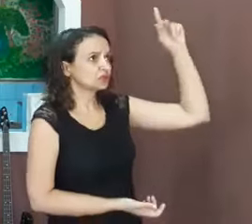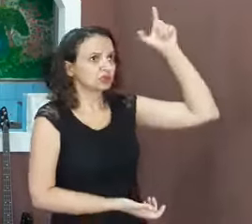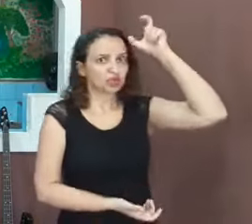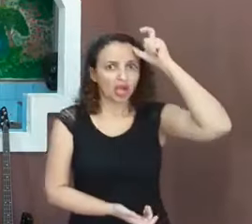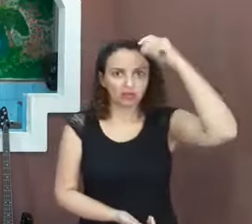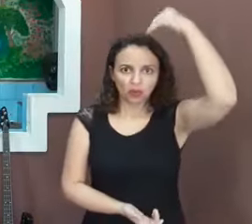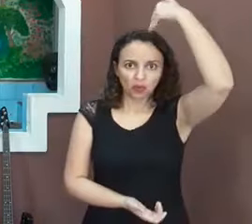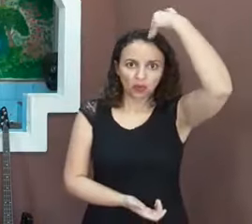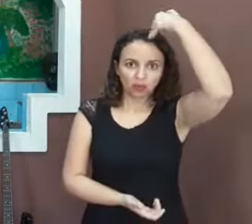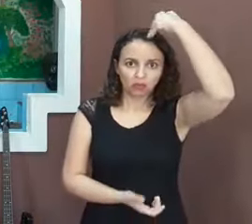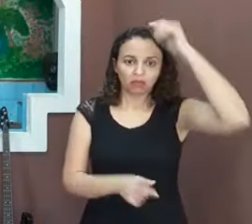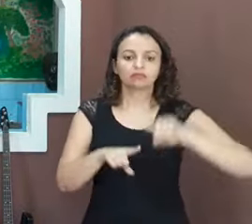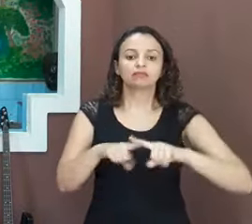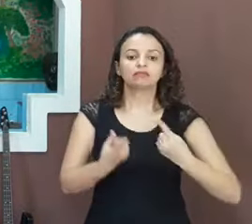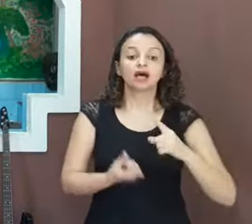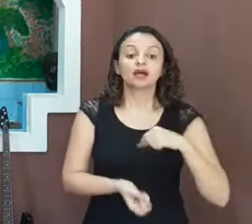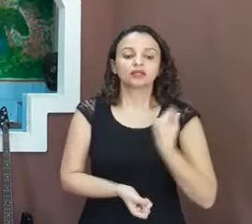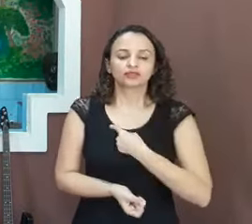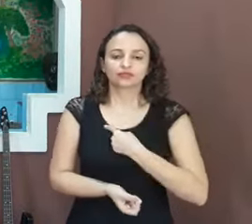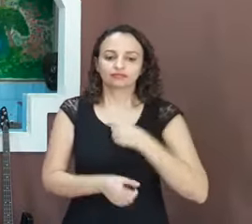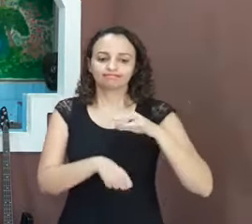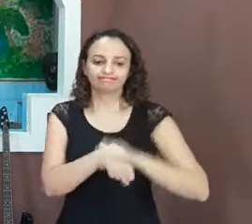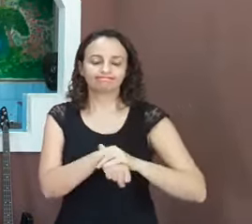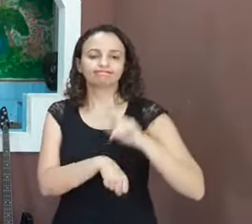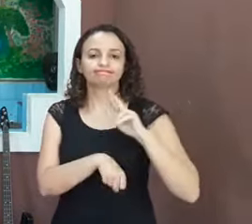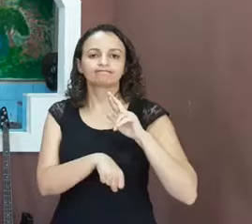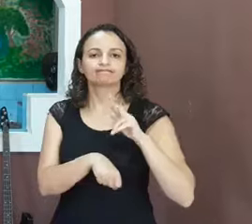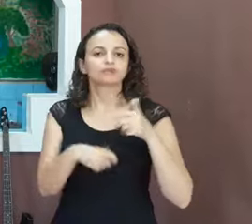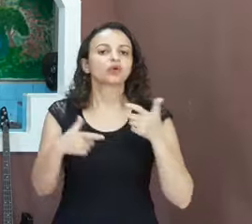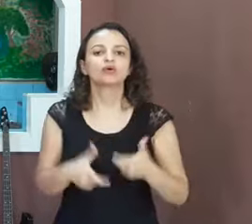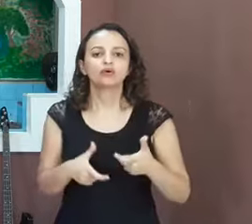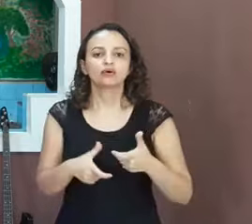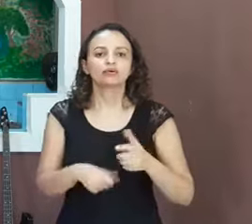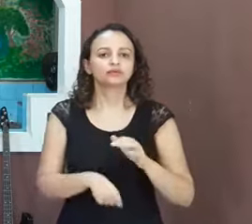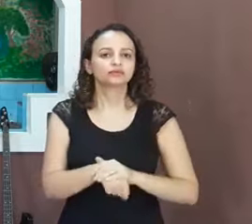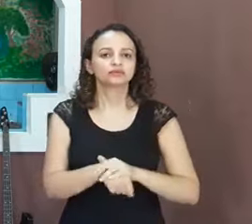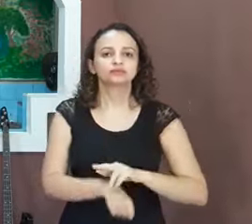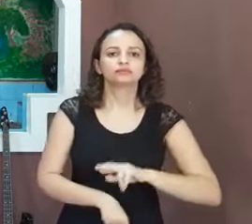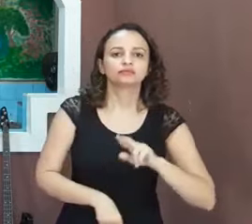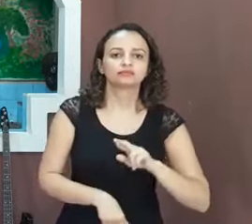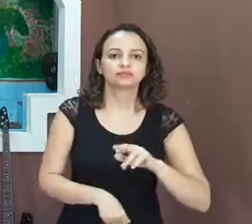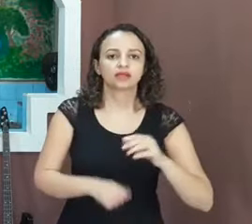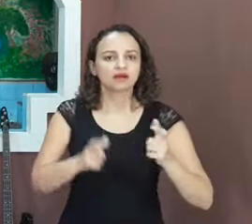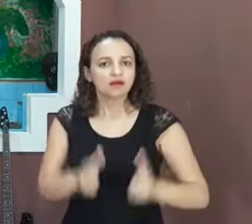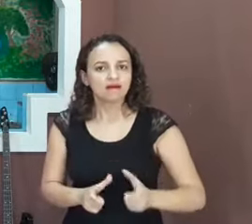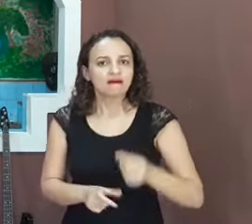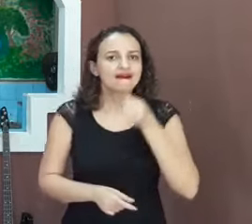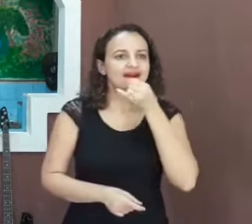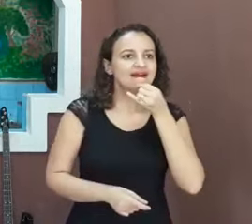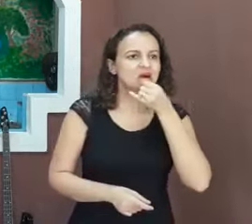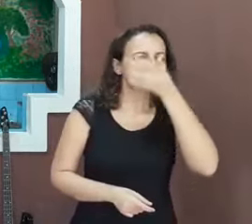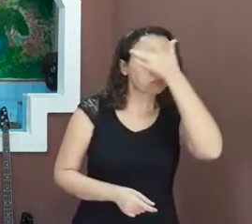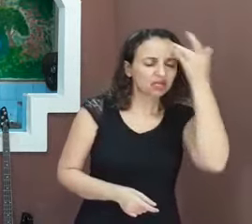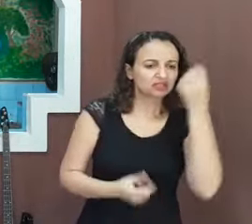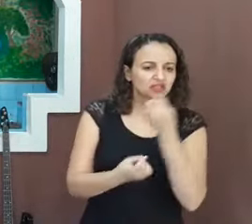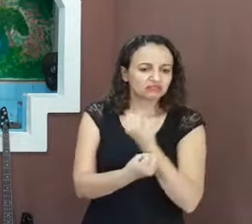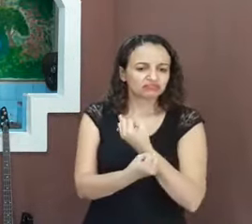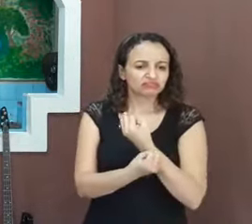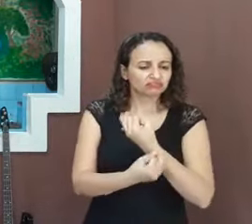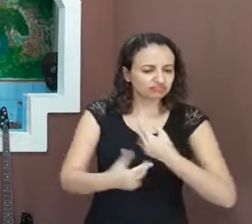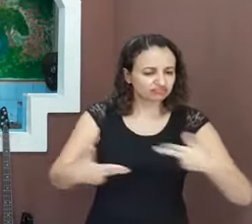culpa. Mas é a sua responsabilidade. E a sua responsabilidade? Quantas pessoas, vamos dar alguns exemplos, que como